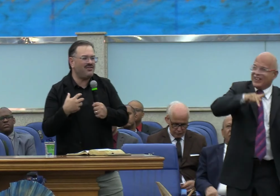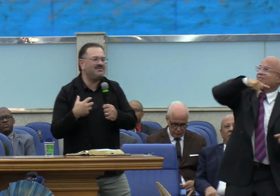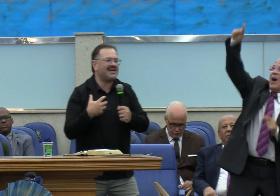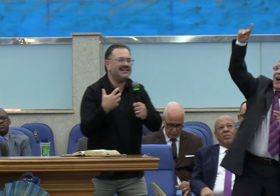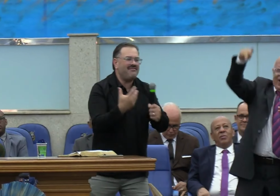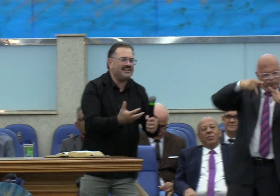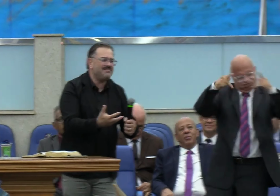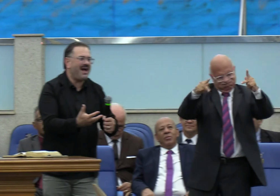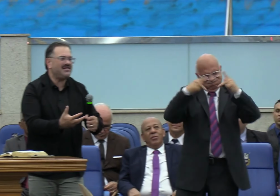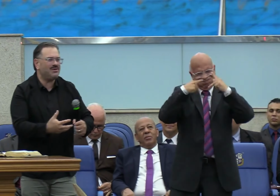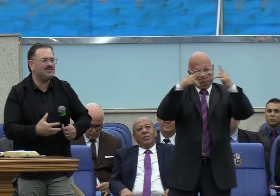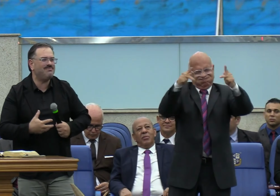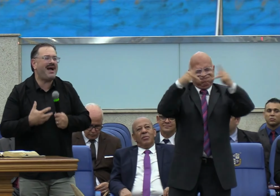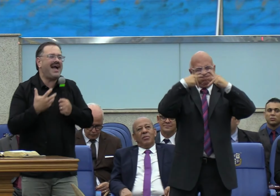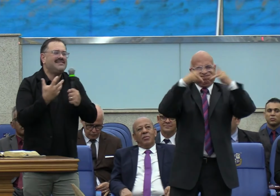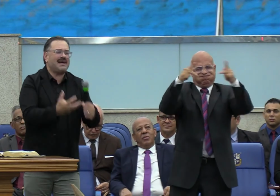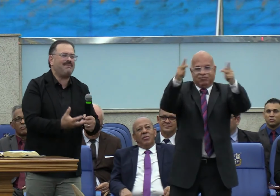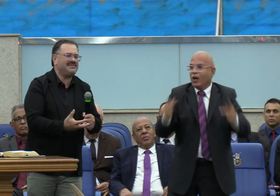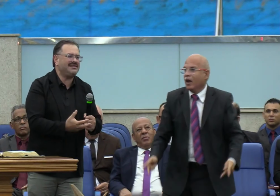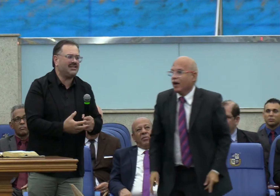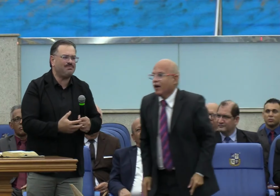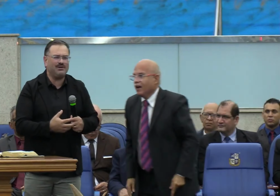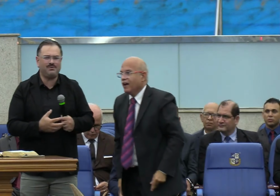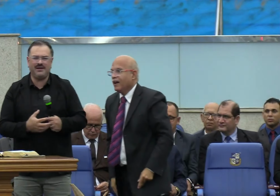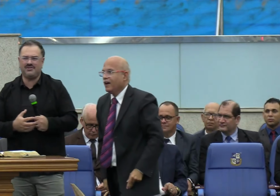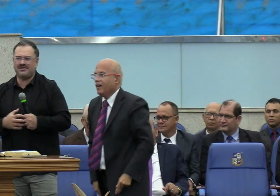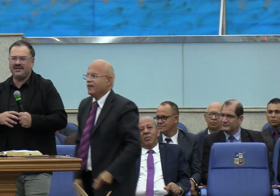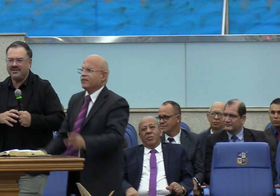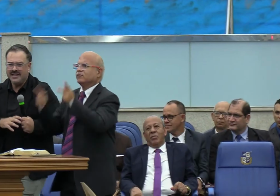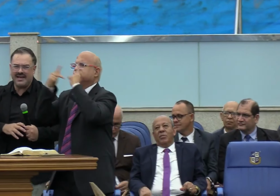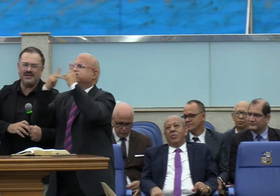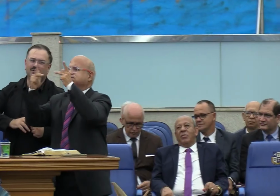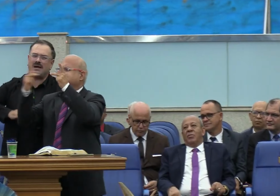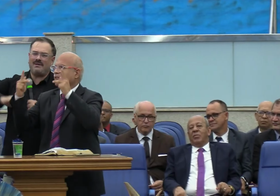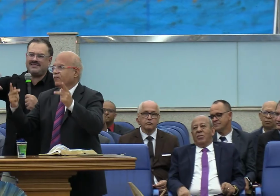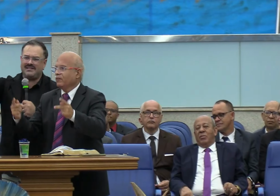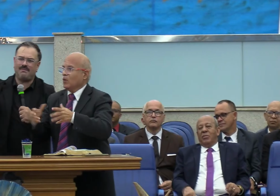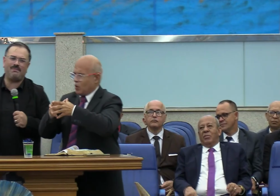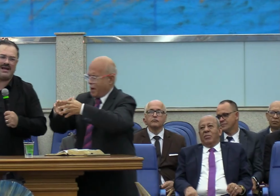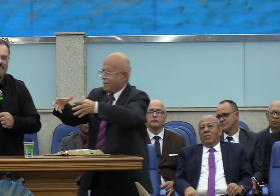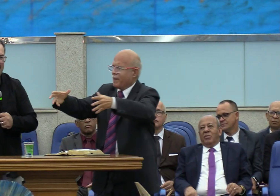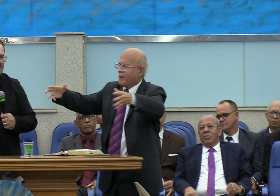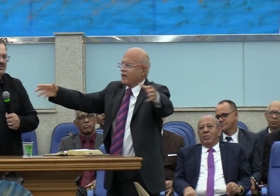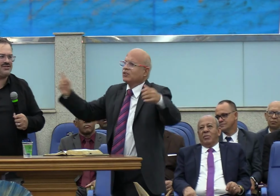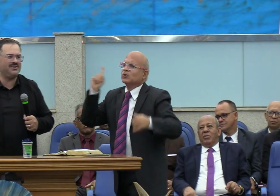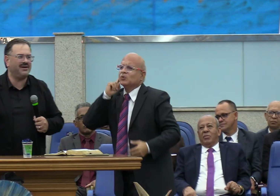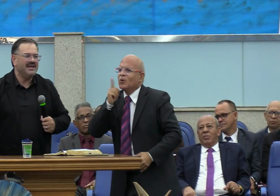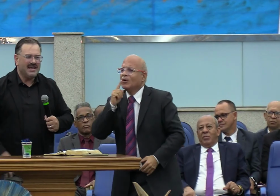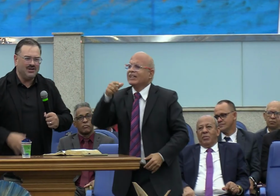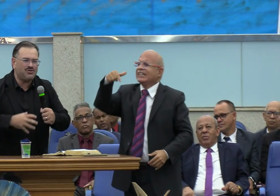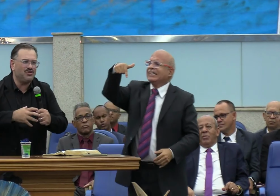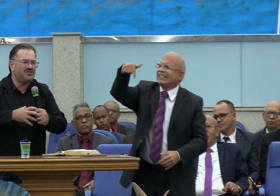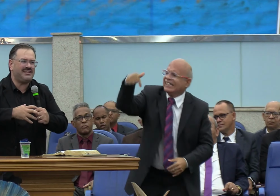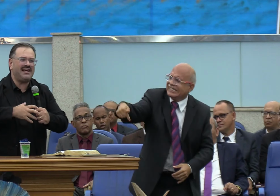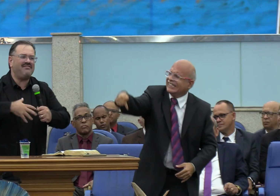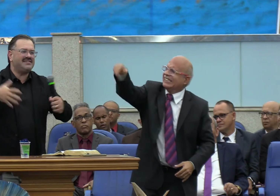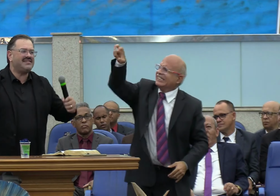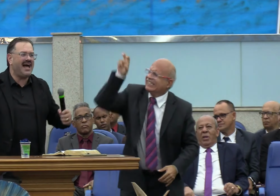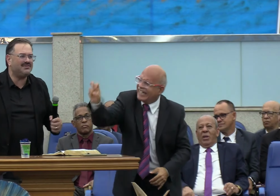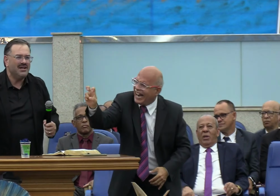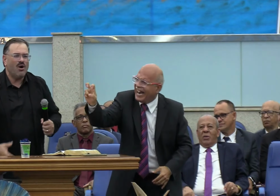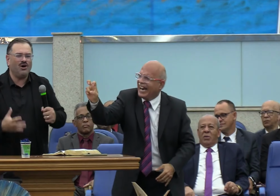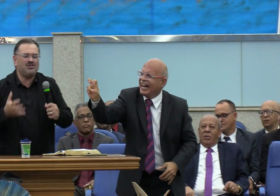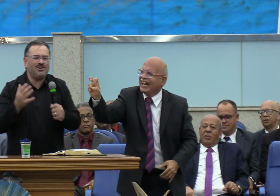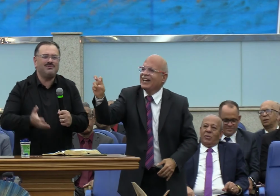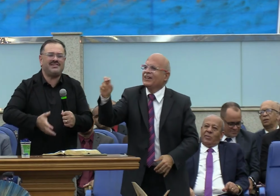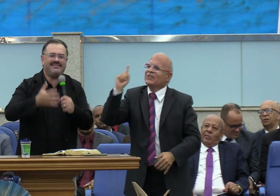nós somos mais capacitados pelo Espírito Santo, e Ele nos capacita para pregar a palavra do Senhor, e os surdos têm